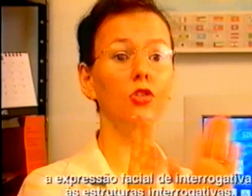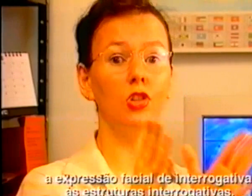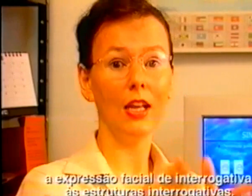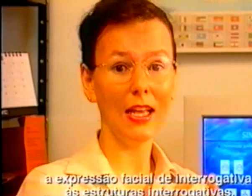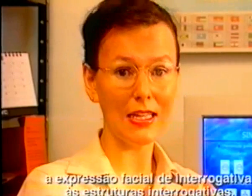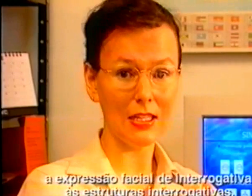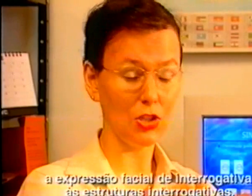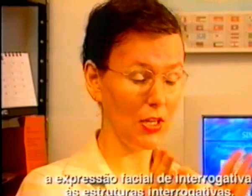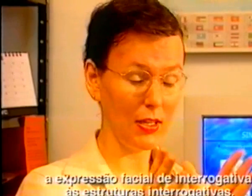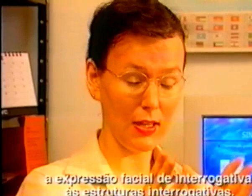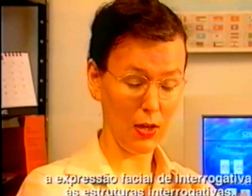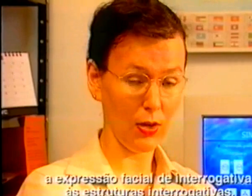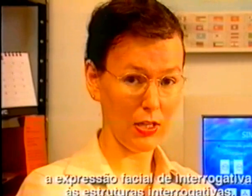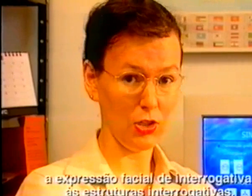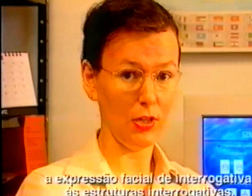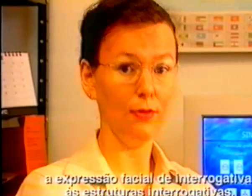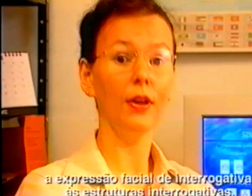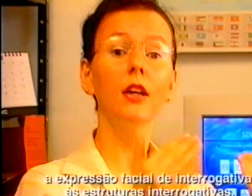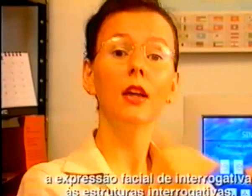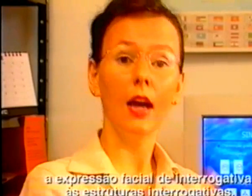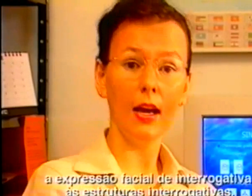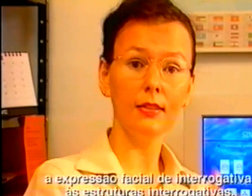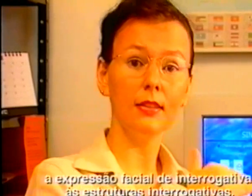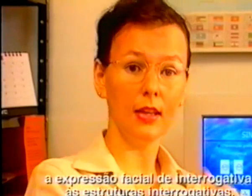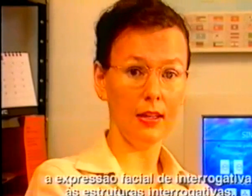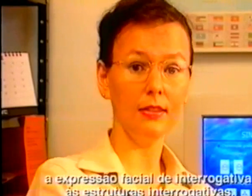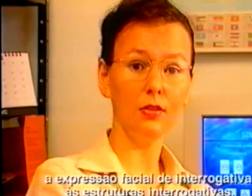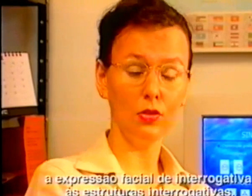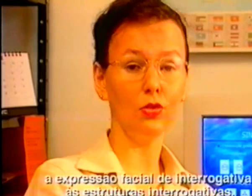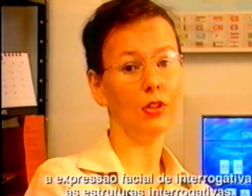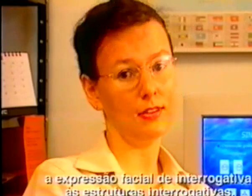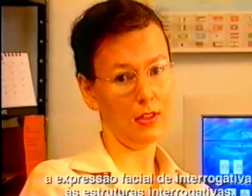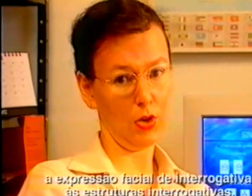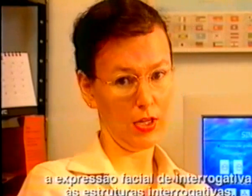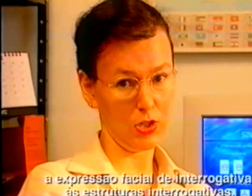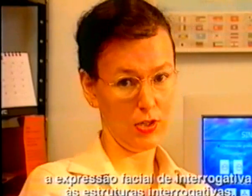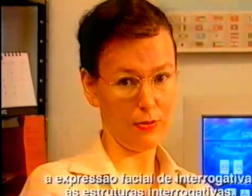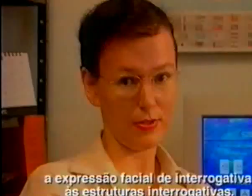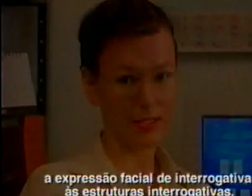facial de interrogativa às estruturas interrogativas.